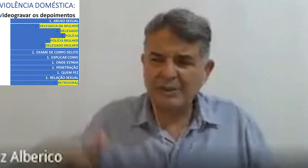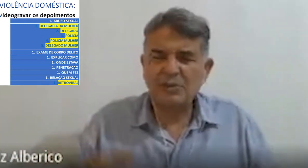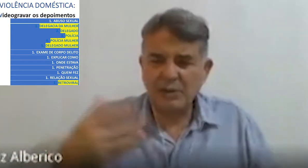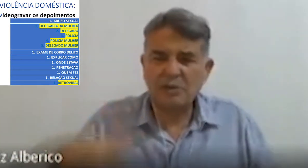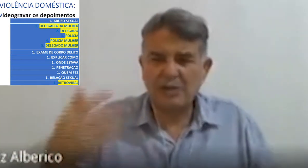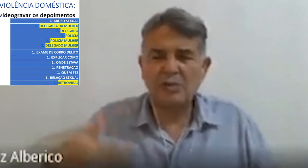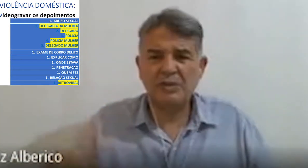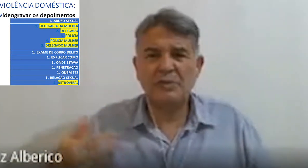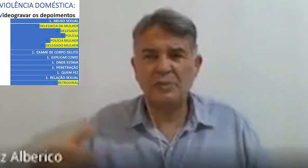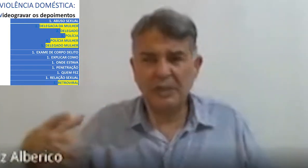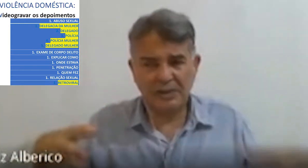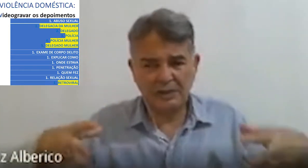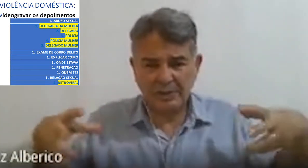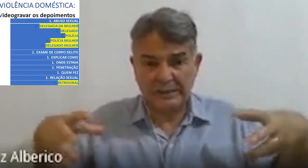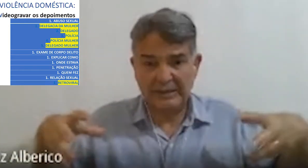Isso e outras coisas foram me deixando mais